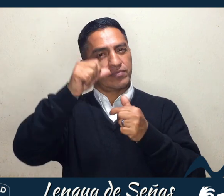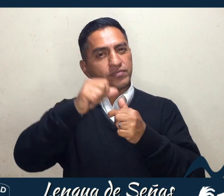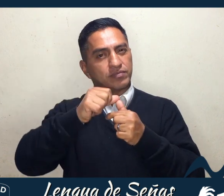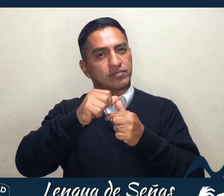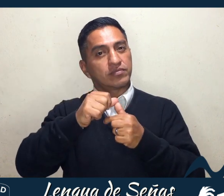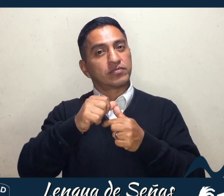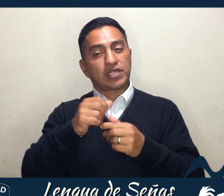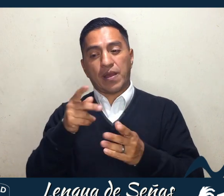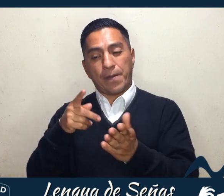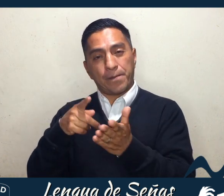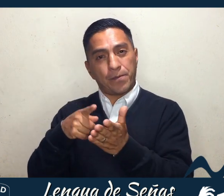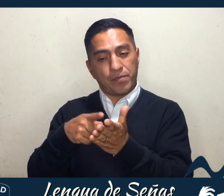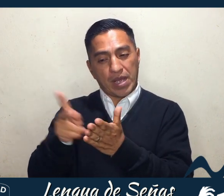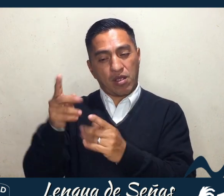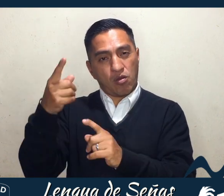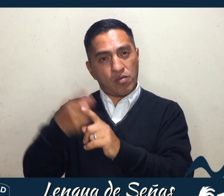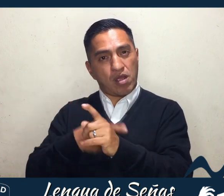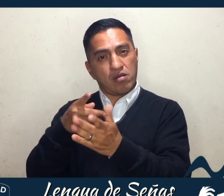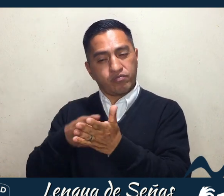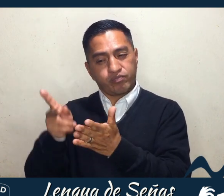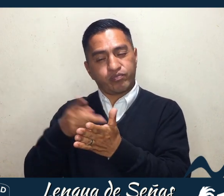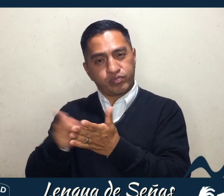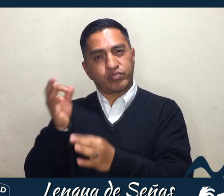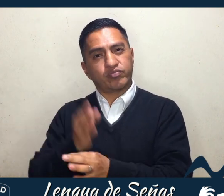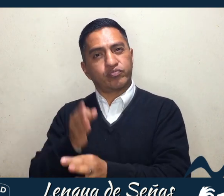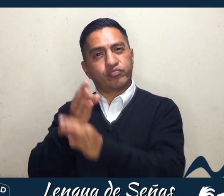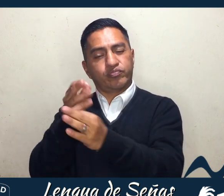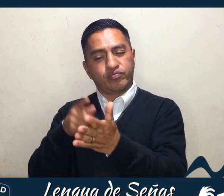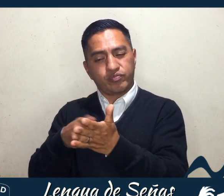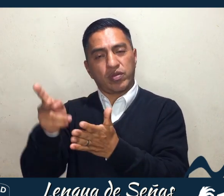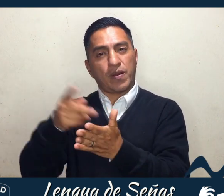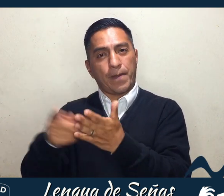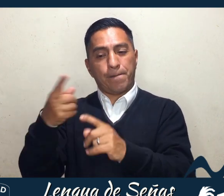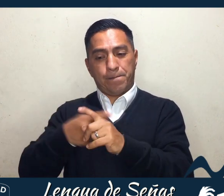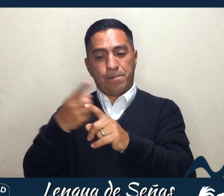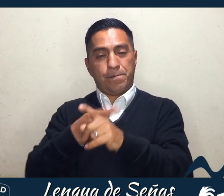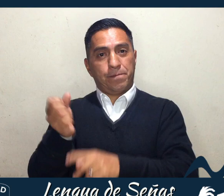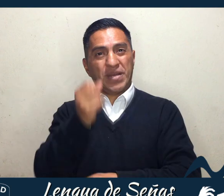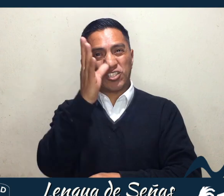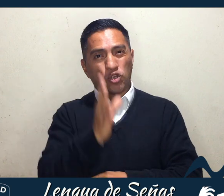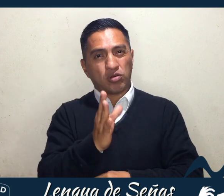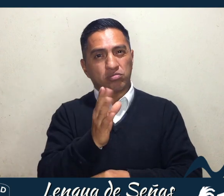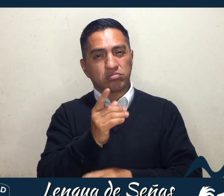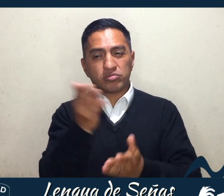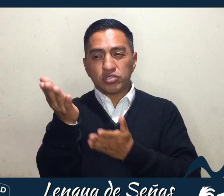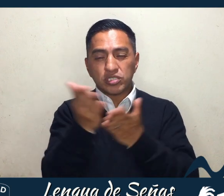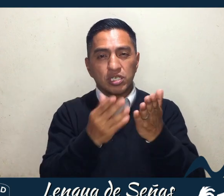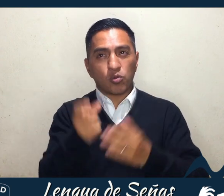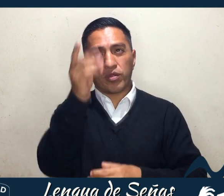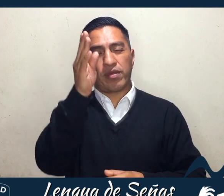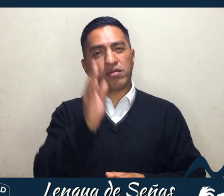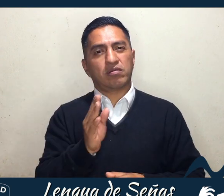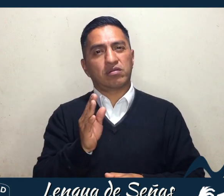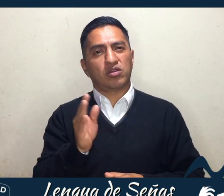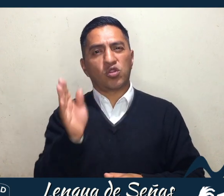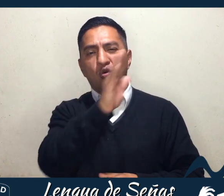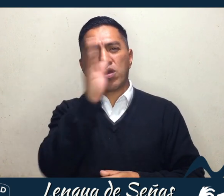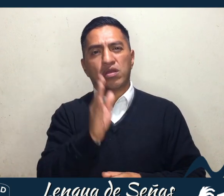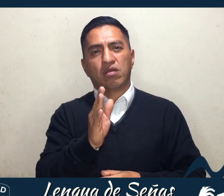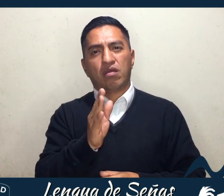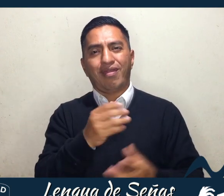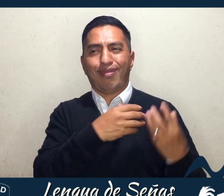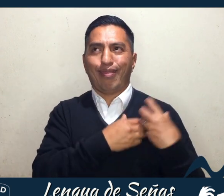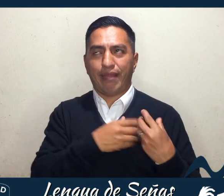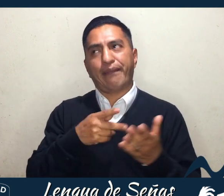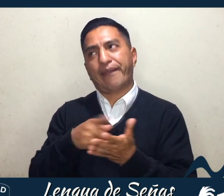Recordemos, el sueldo, el salario apropiado para un siervo del Señor nunca debe ser